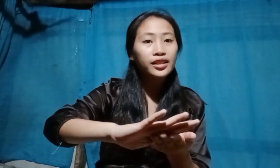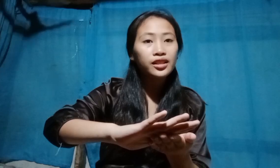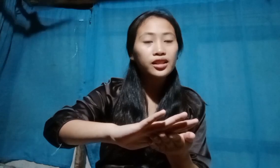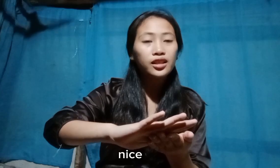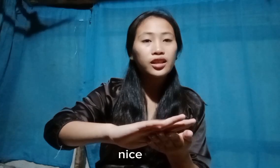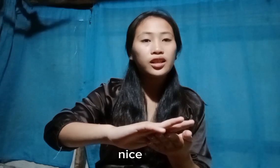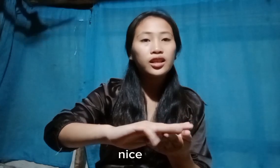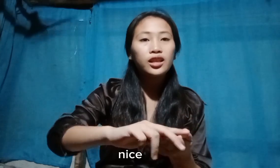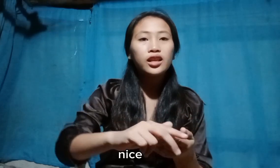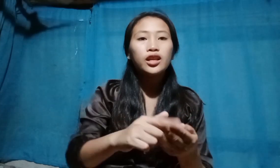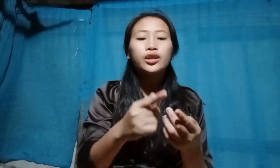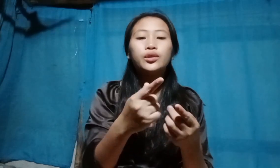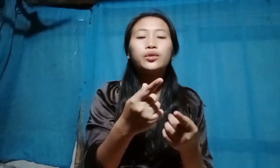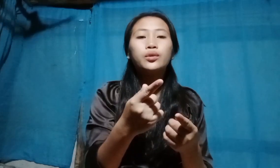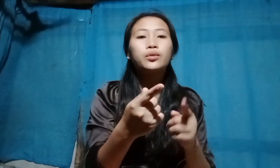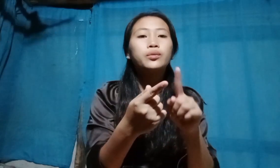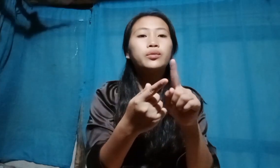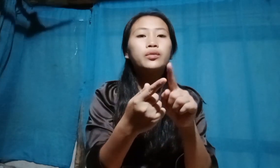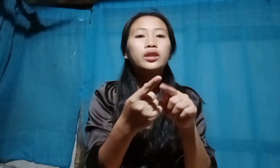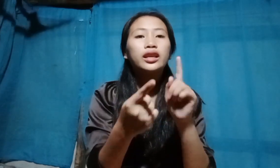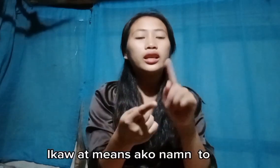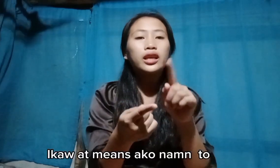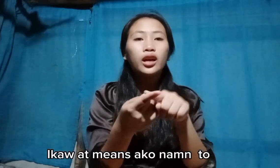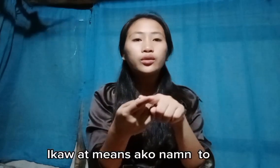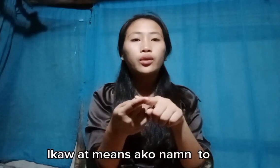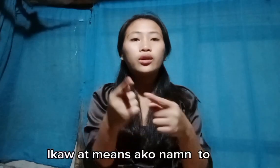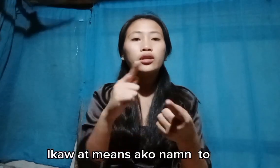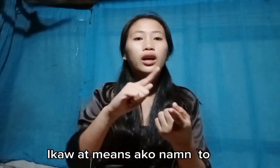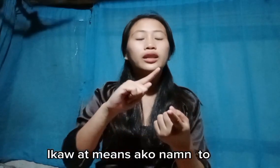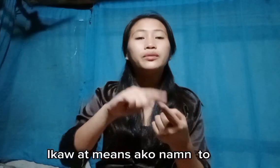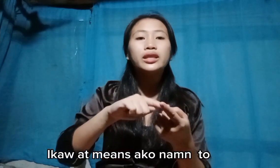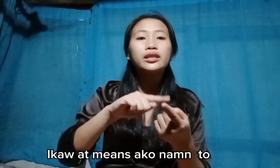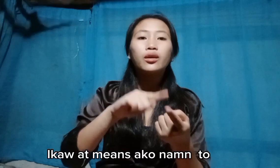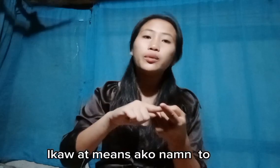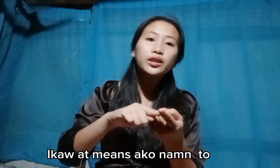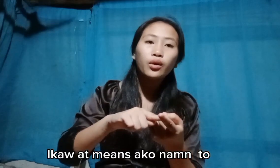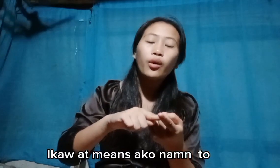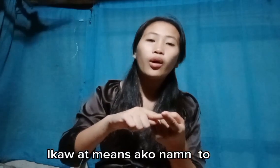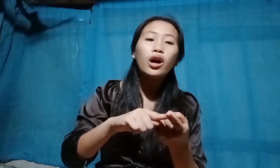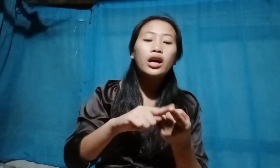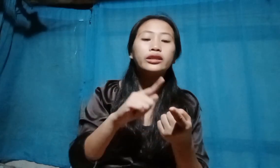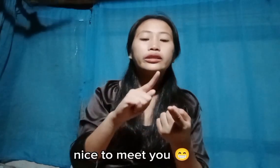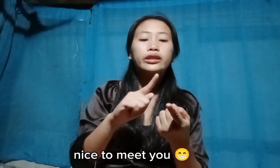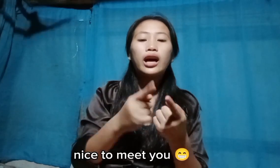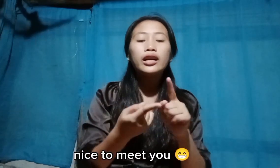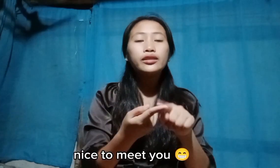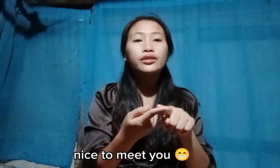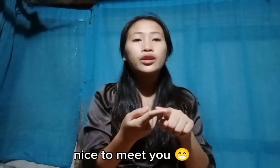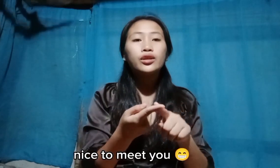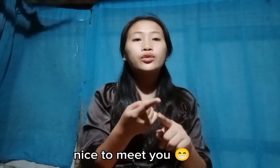nice to ikaw to, admit, ako naman to, nice to